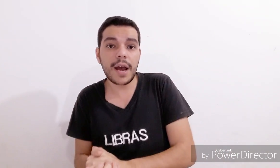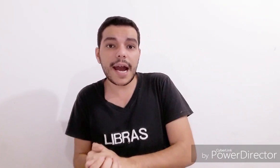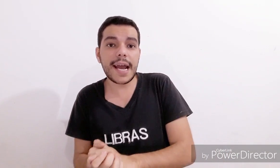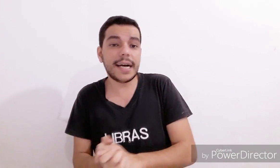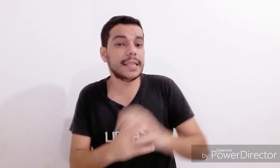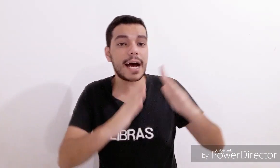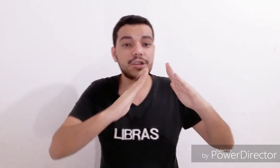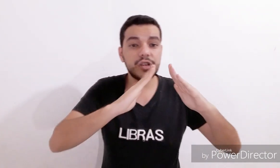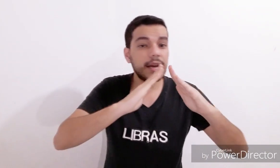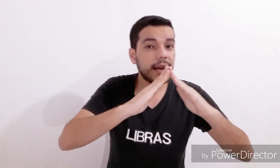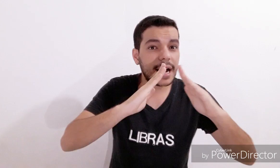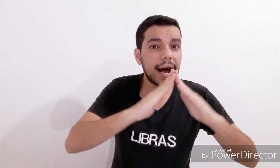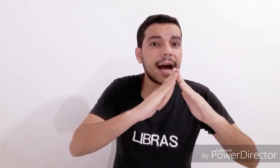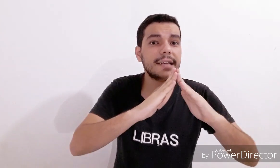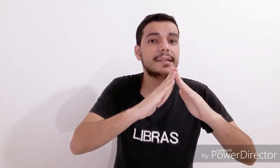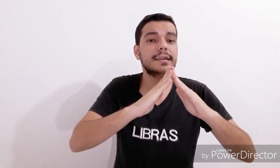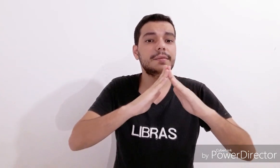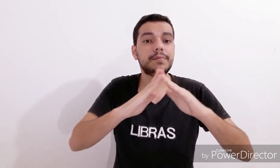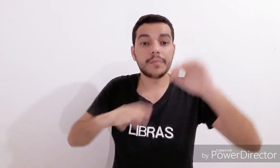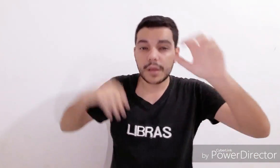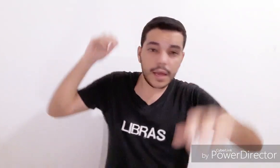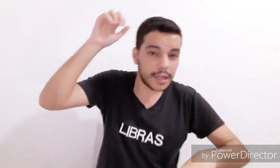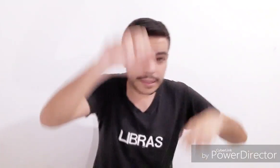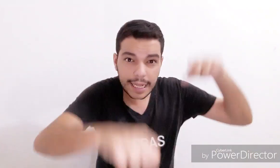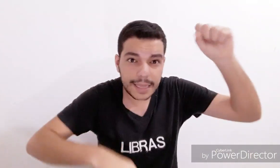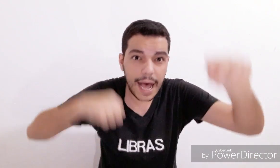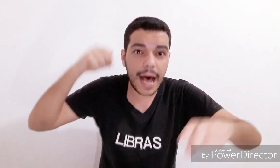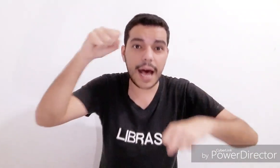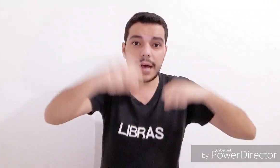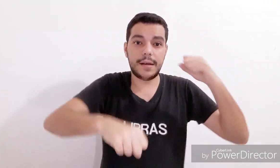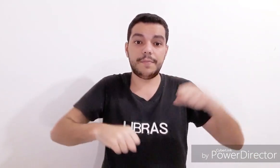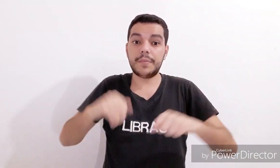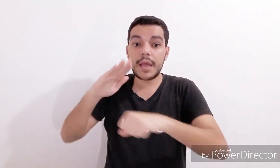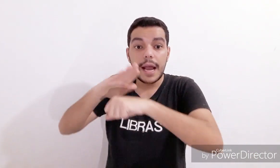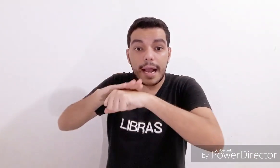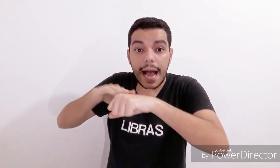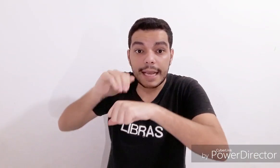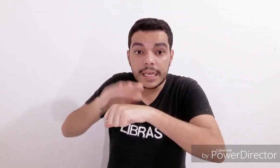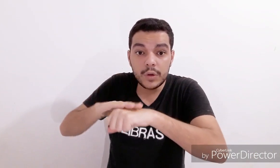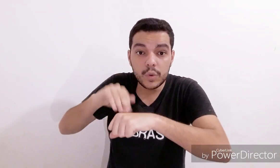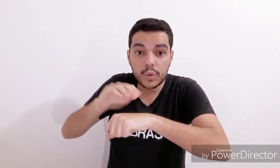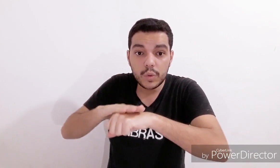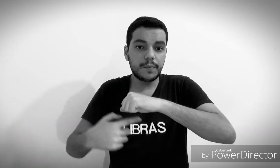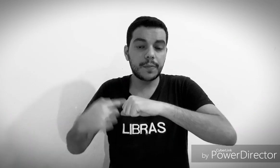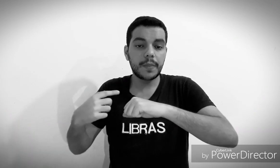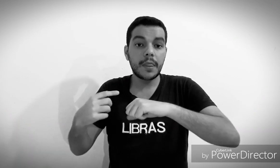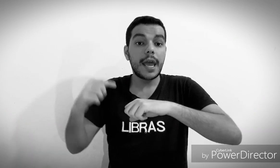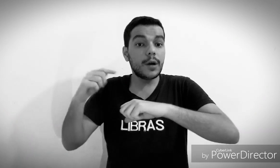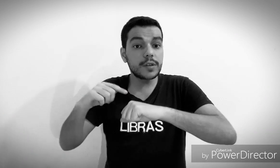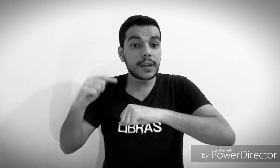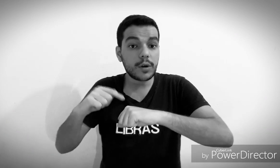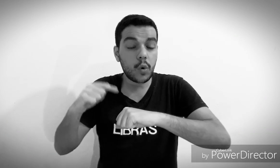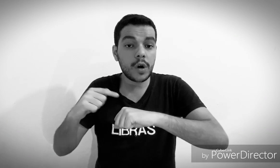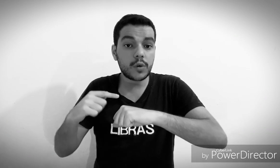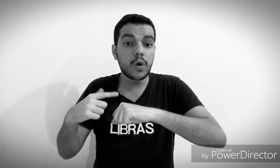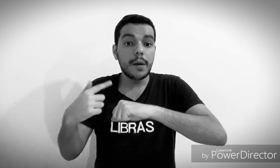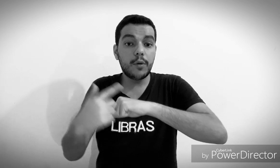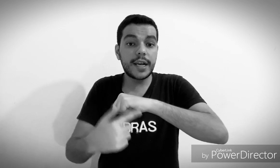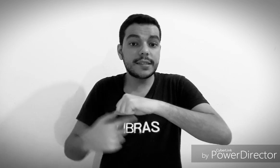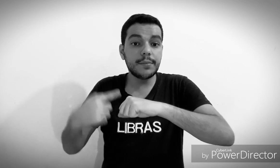a realidade. Casa, nadar, carinho. É um sinal icônico porque